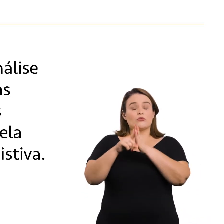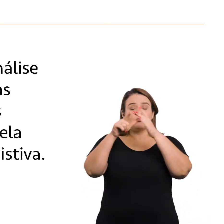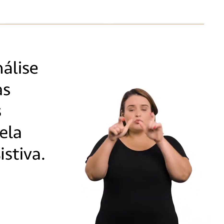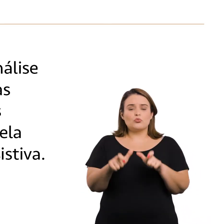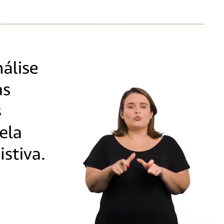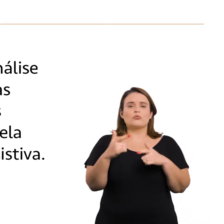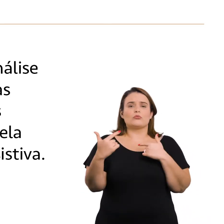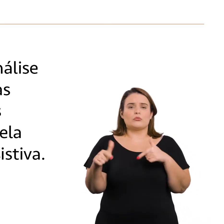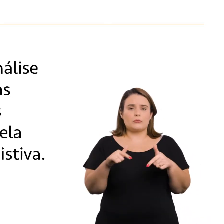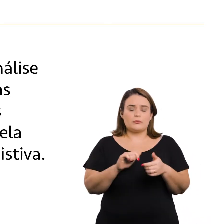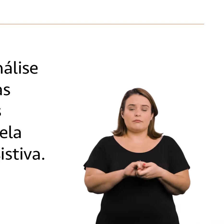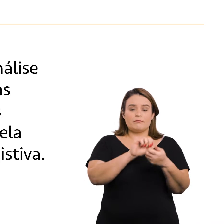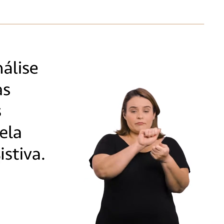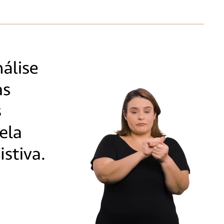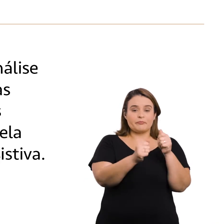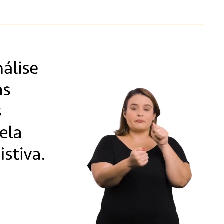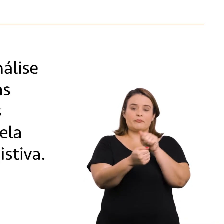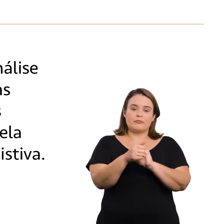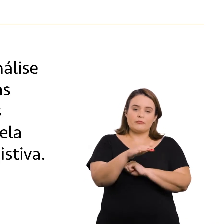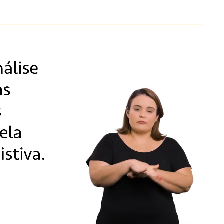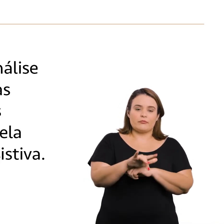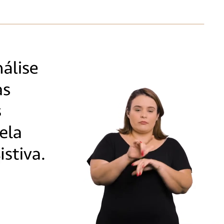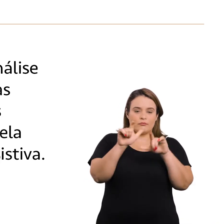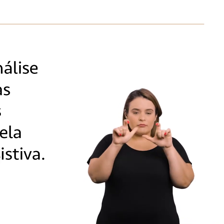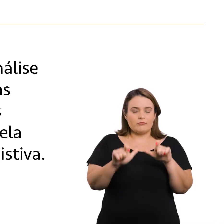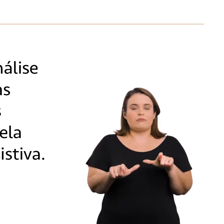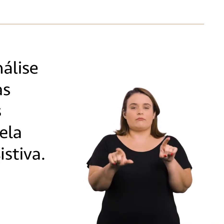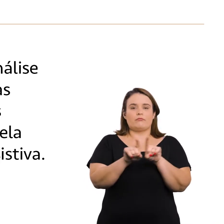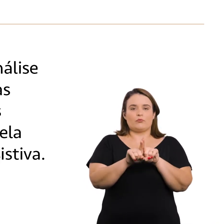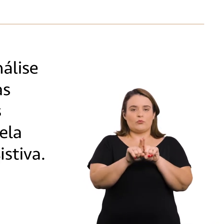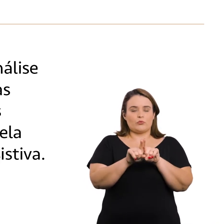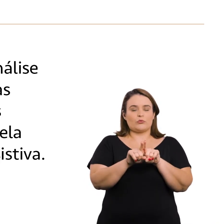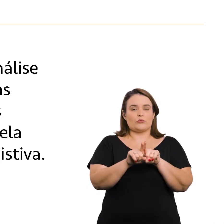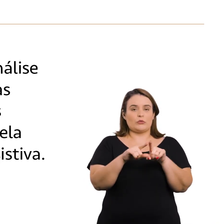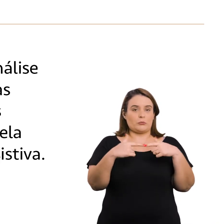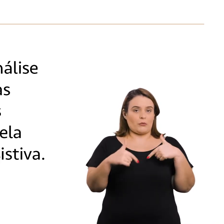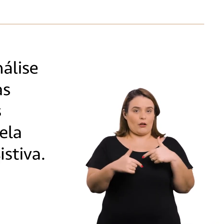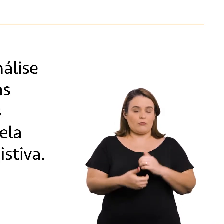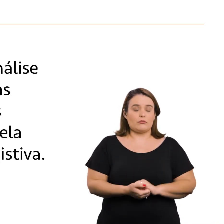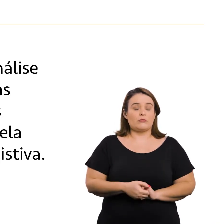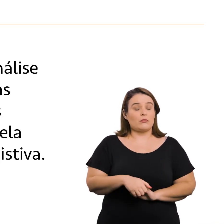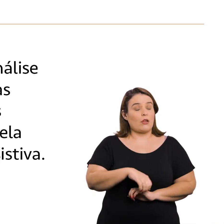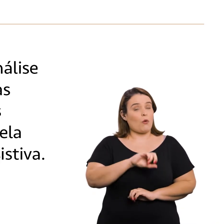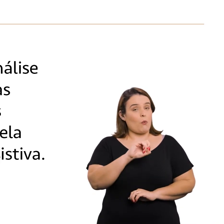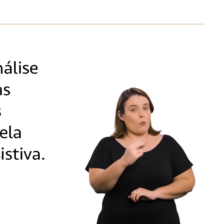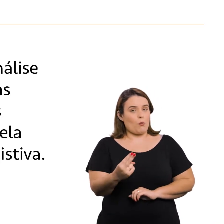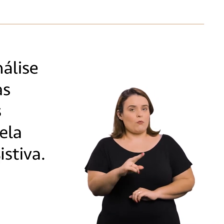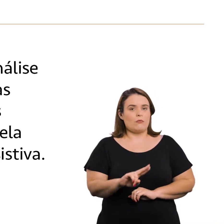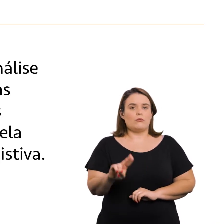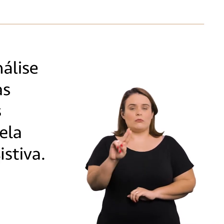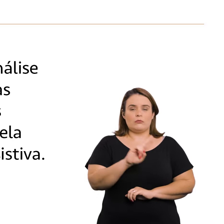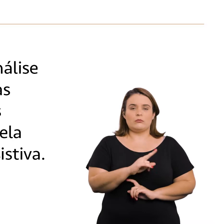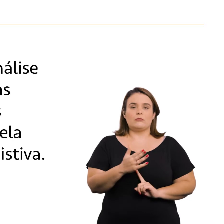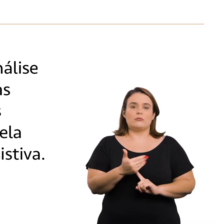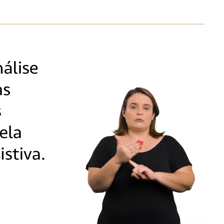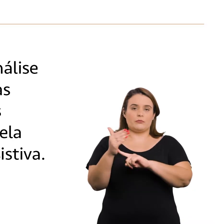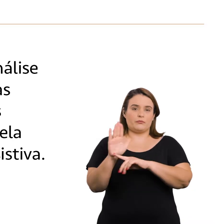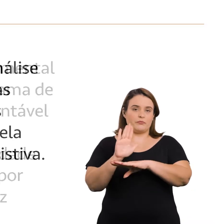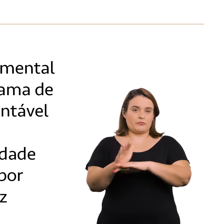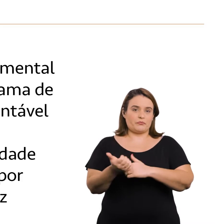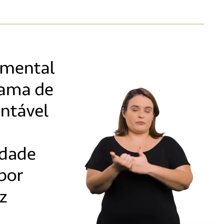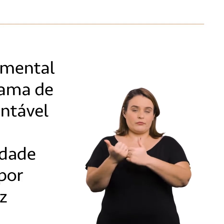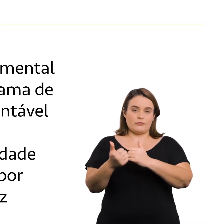trabalho, pelas adequações do espaço e das estações de trabalho, ou pela utilização de tecnologia